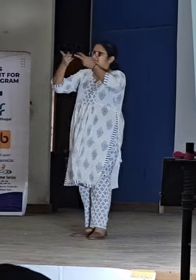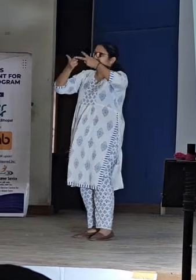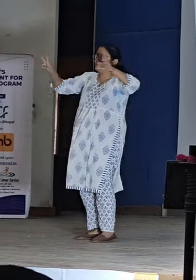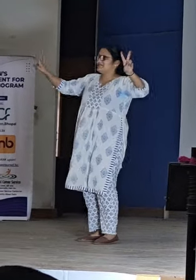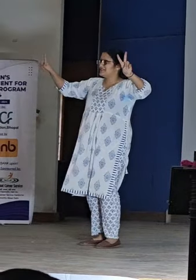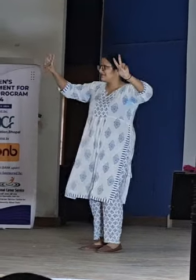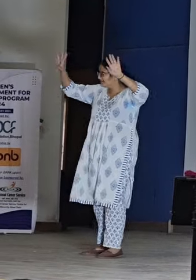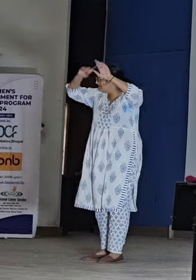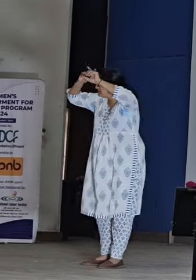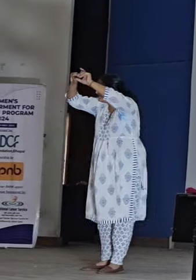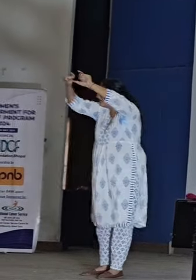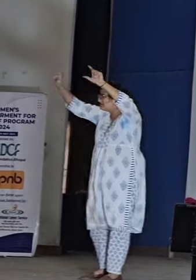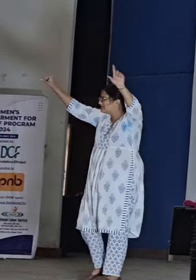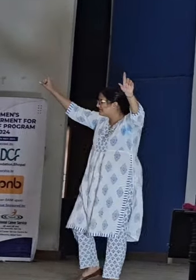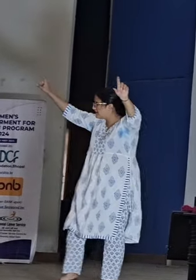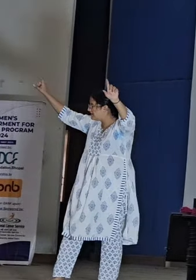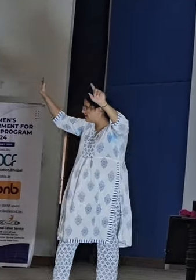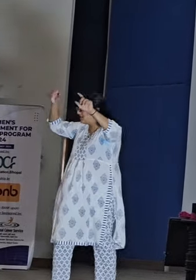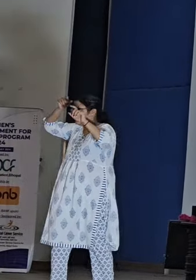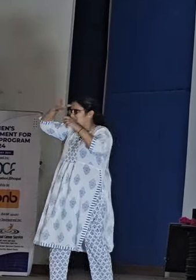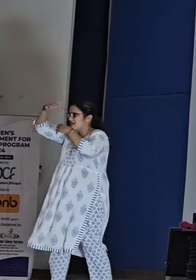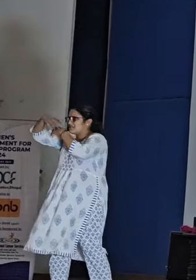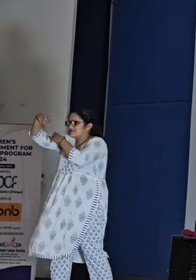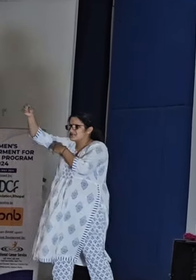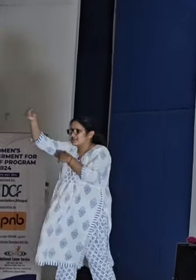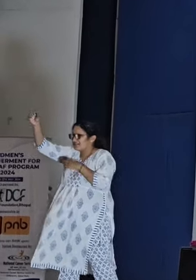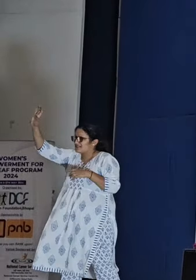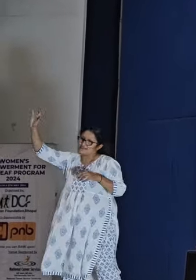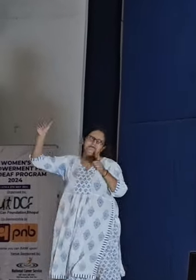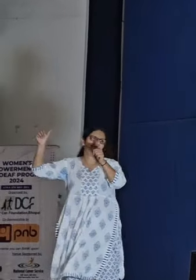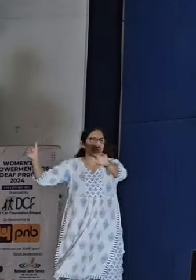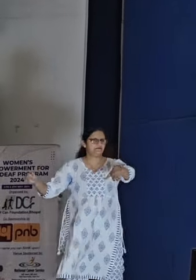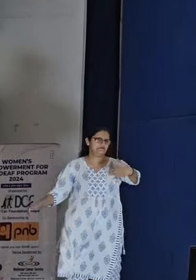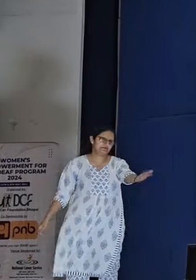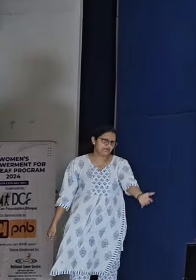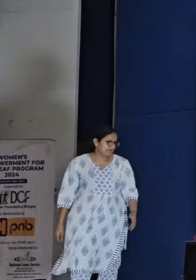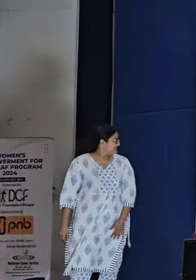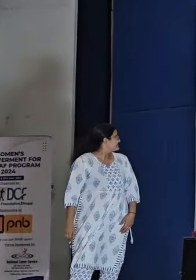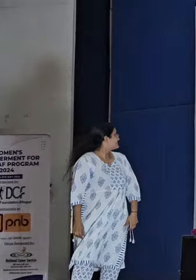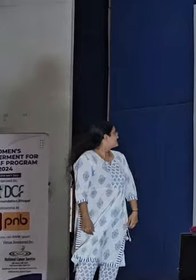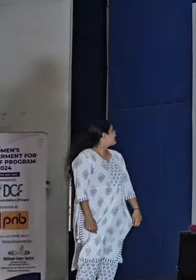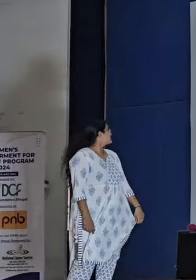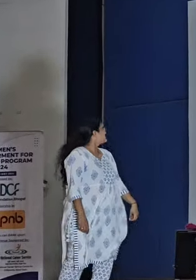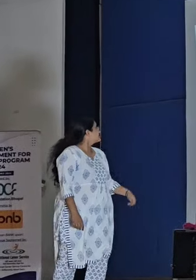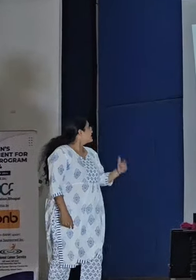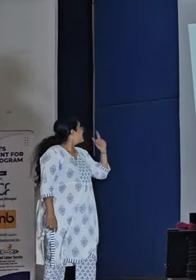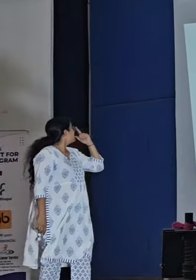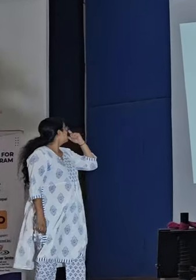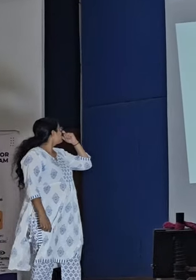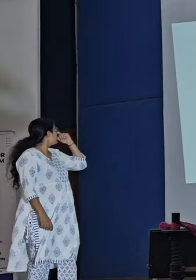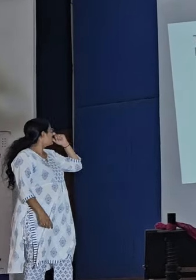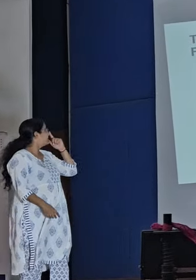कर पाती उस चीज में कि उनको बहुत ब्राइट दिखता है, और साथ ही साथ उनको रात का विजन क्लियर नहीं होता। आई होप सभी को क्लियर होगा।